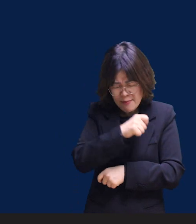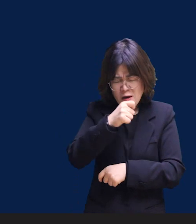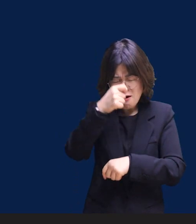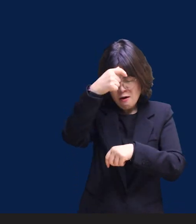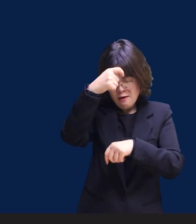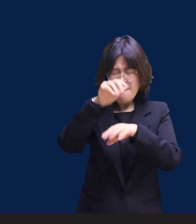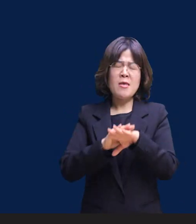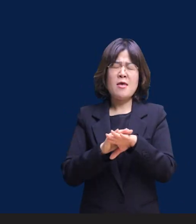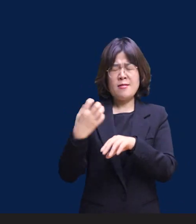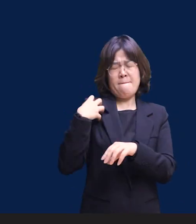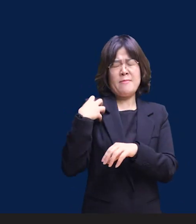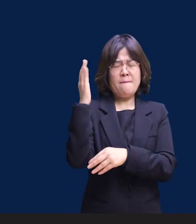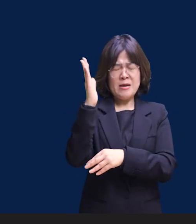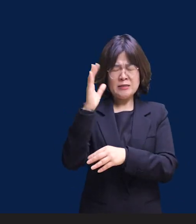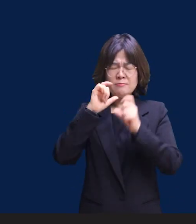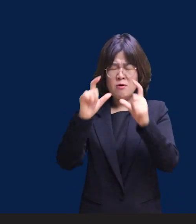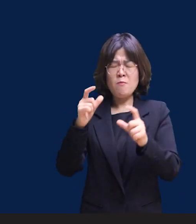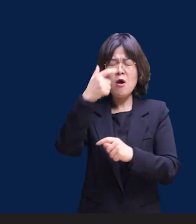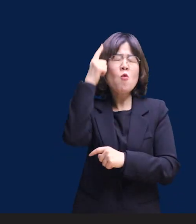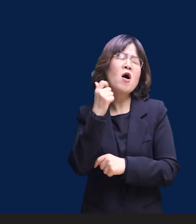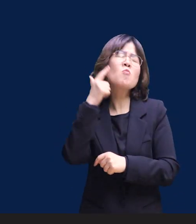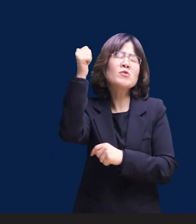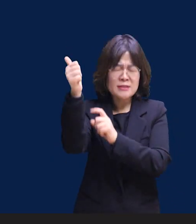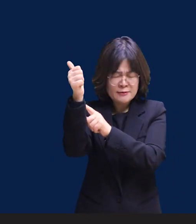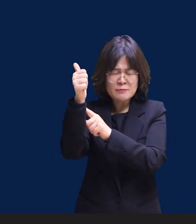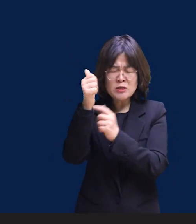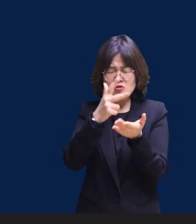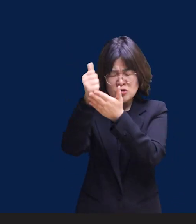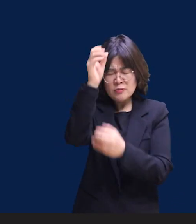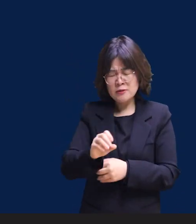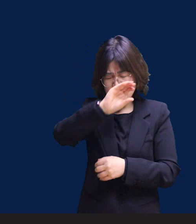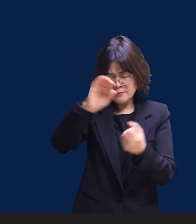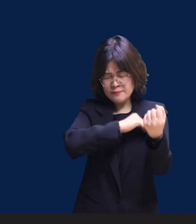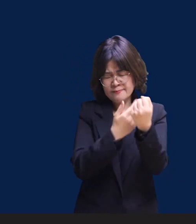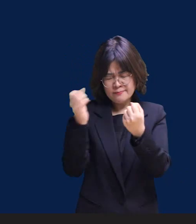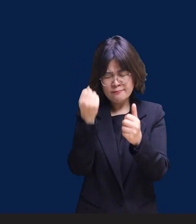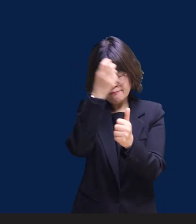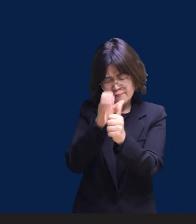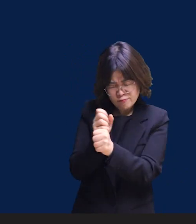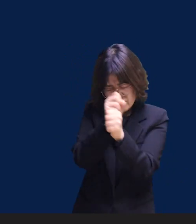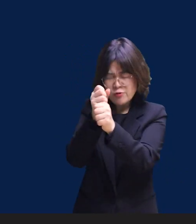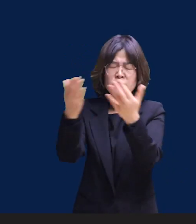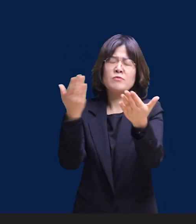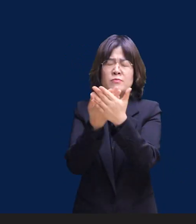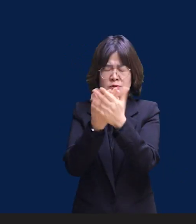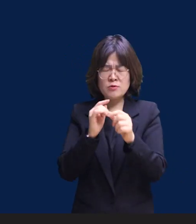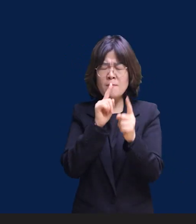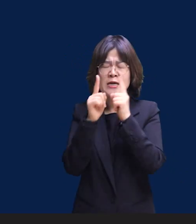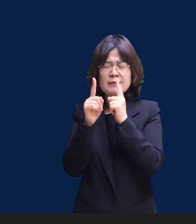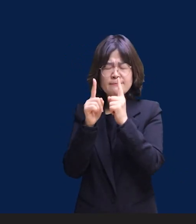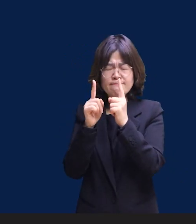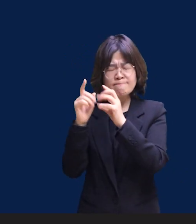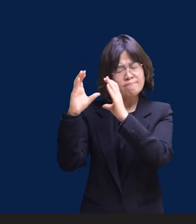새벽 단위에 홀로서는 곽승현 위임 목사님을 주님의 십자가의 능력으로 붙들어 주셨고 그 말씀을